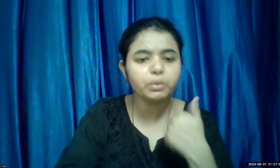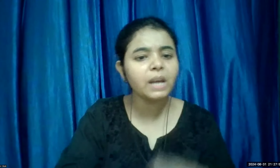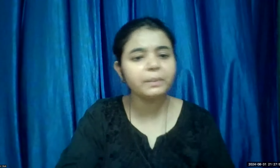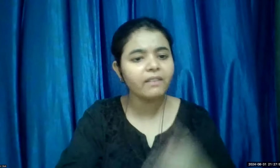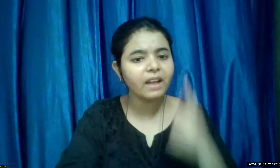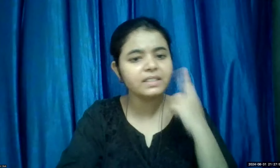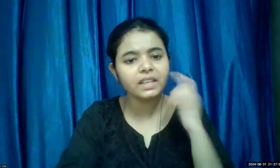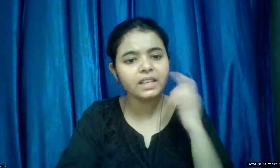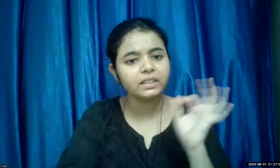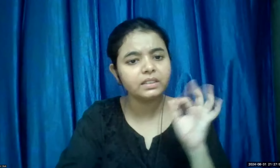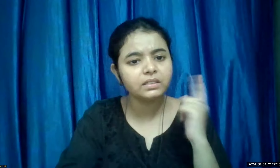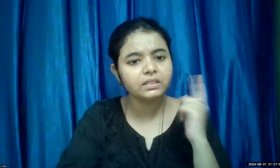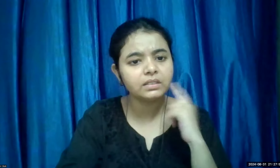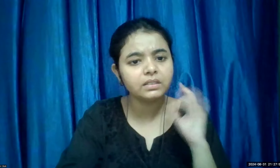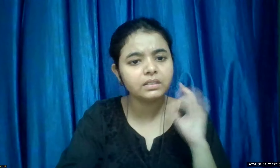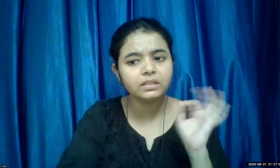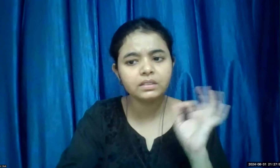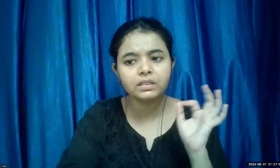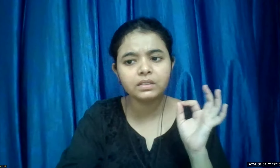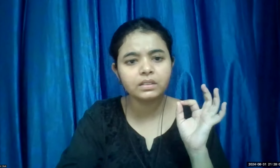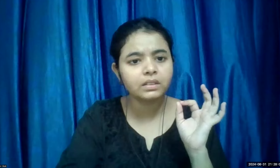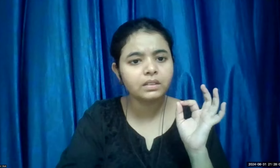प्रभु जी आपकी आवाज नहीं आ रही।